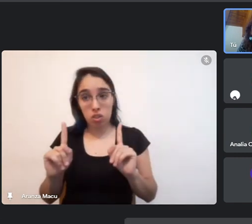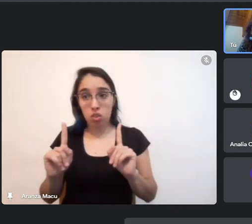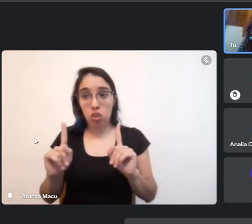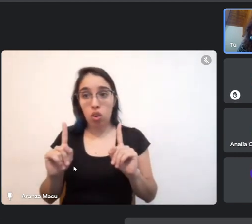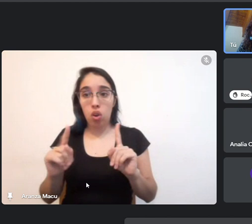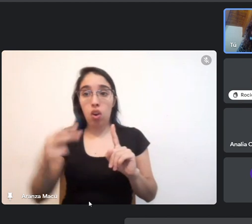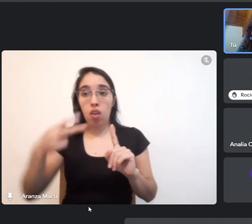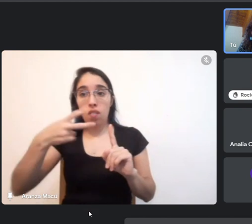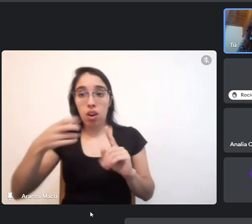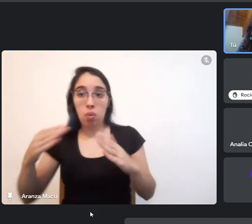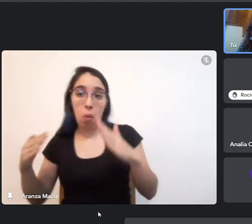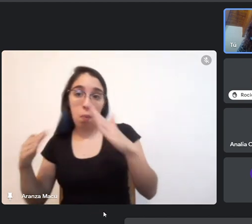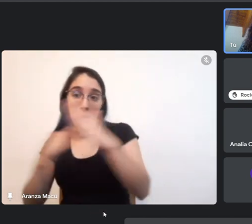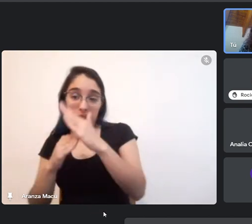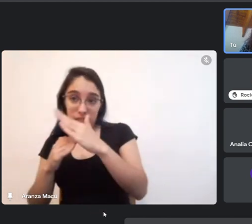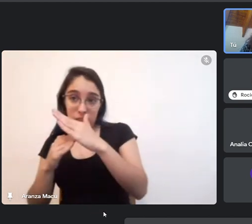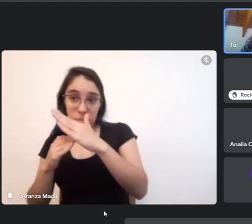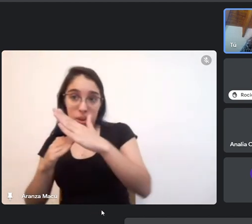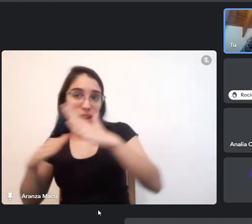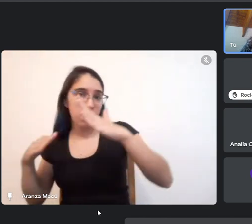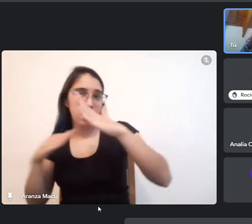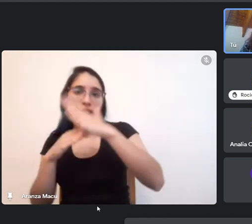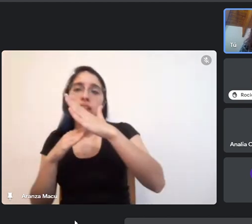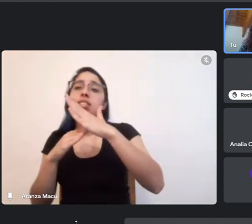estar solos,